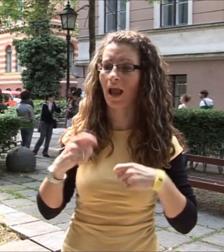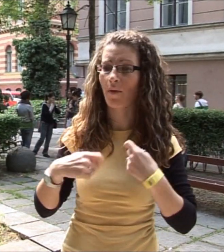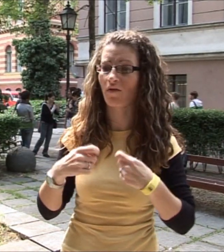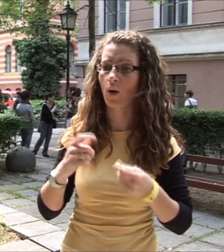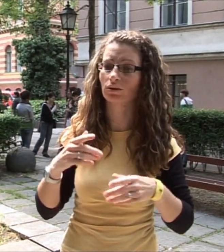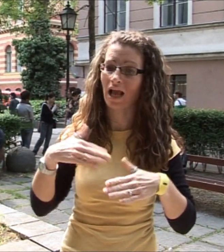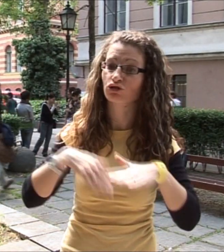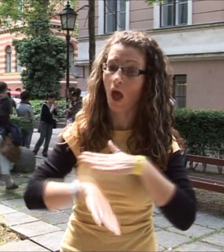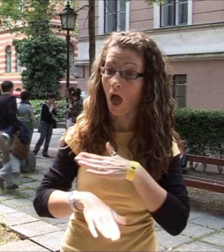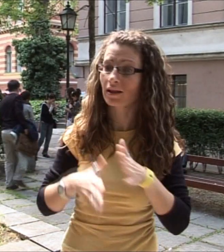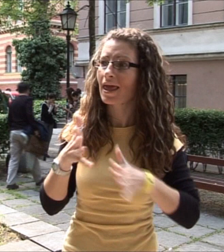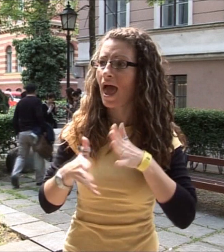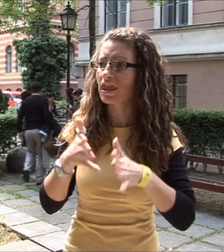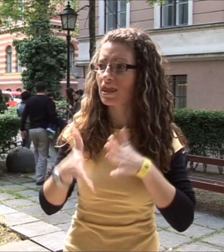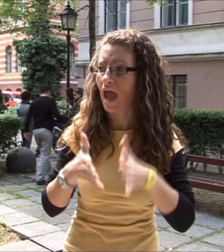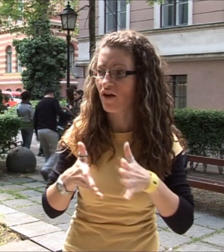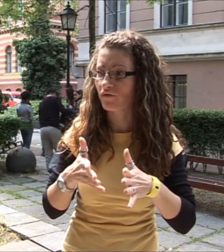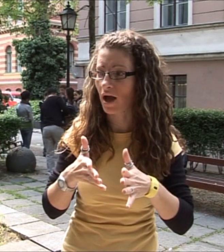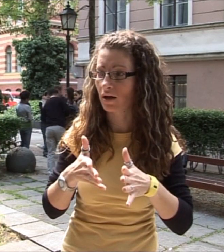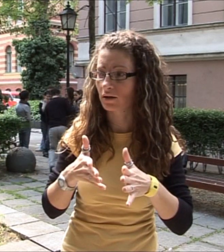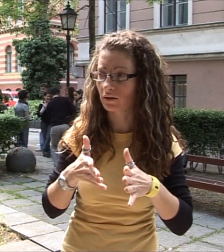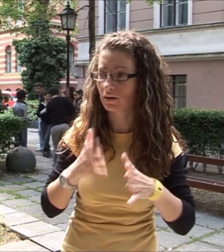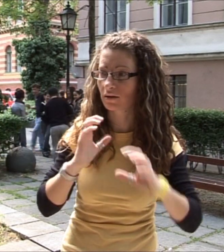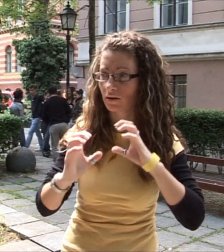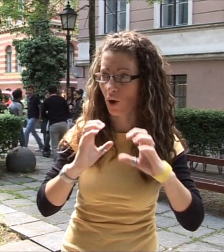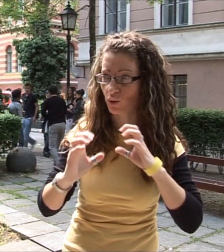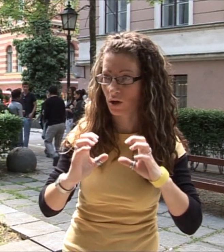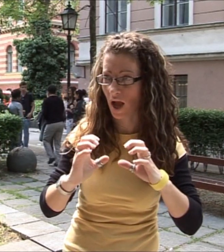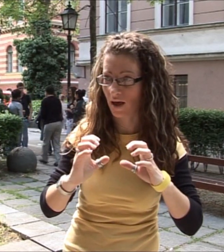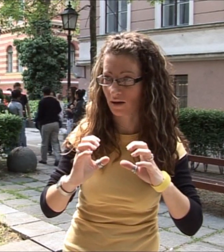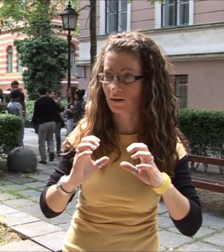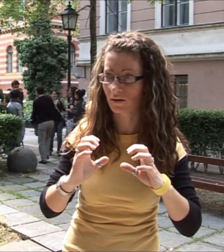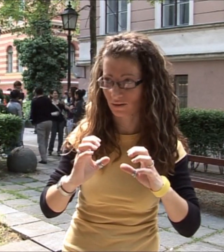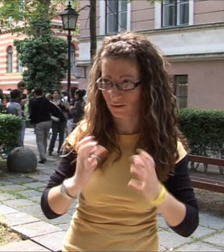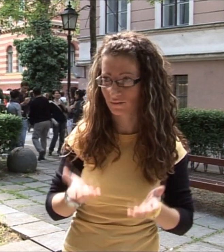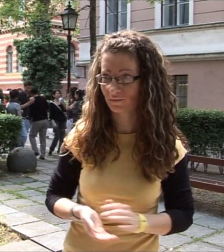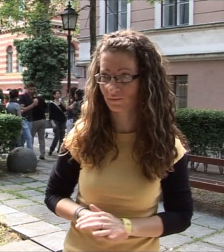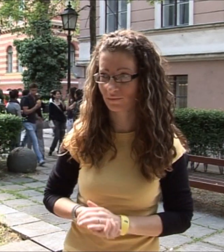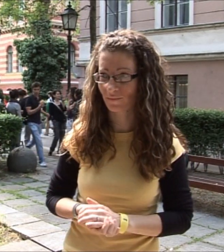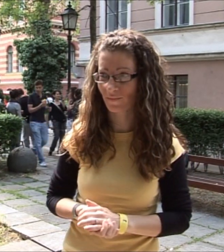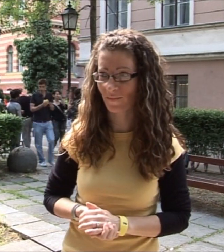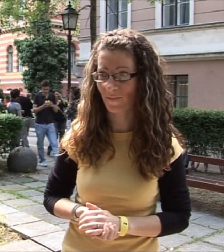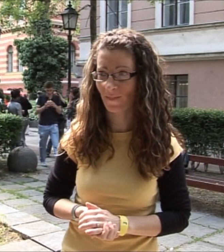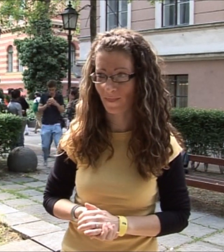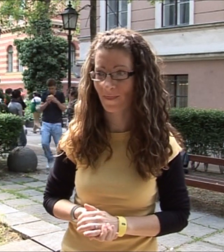kam n foglaká ki kommunikáció mutatunk